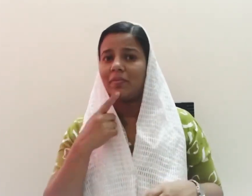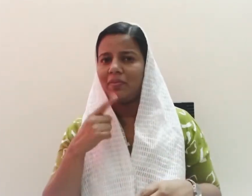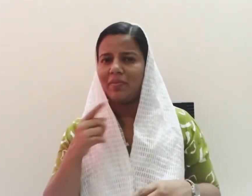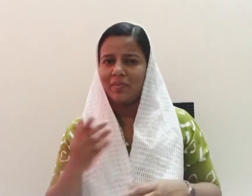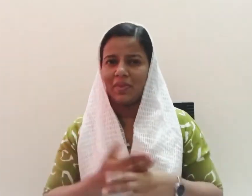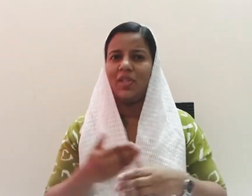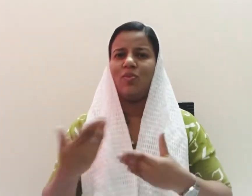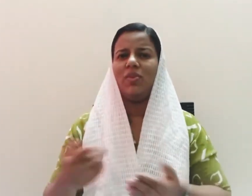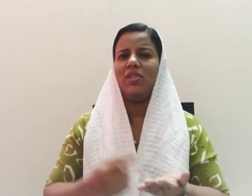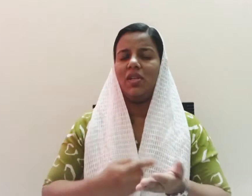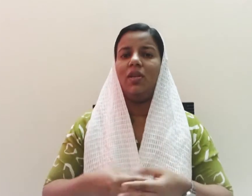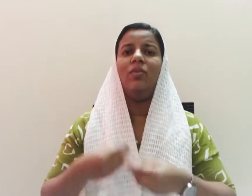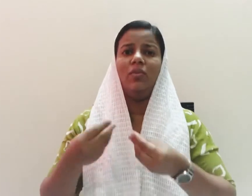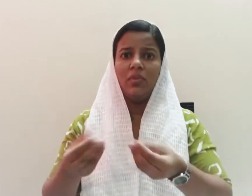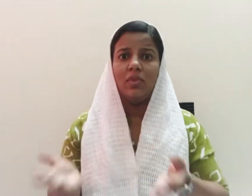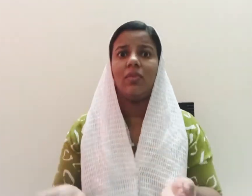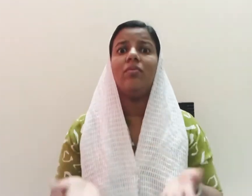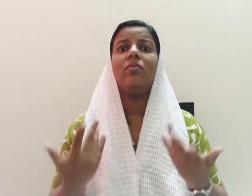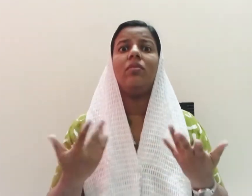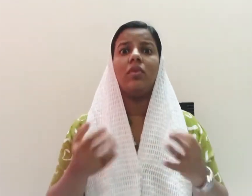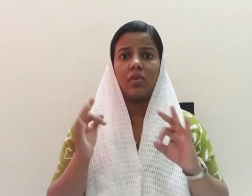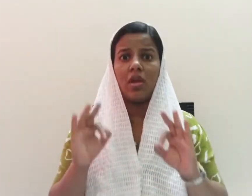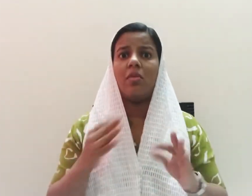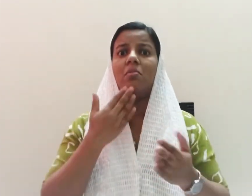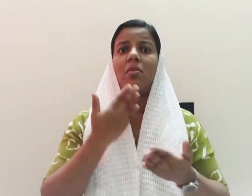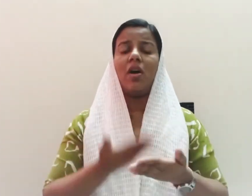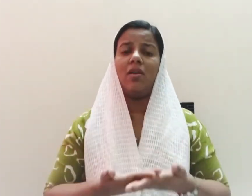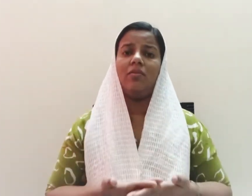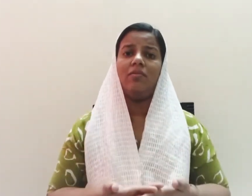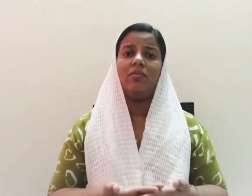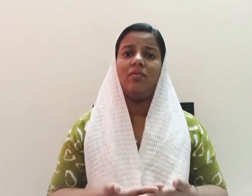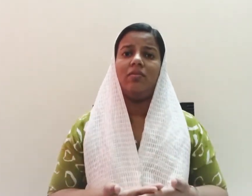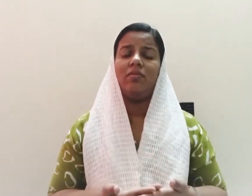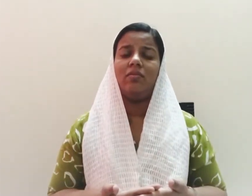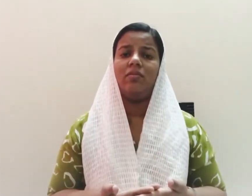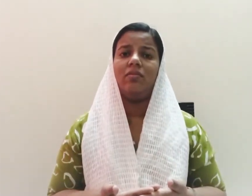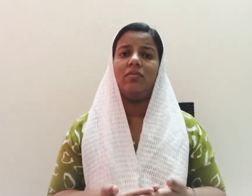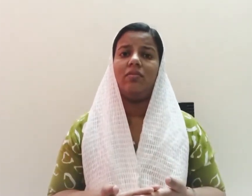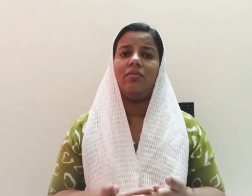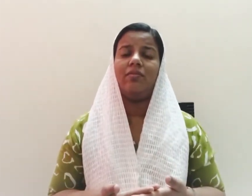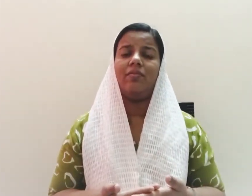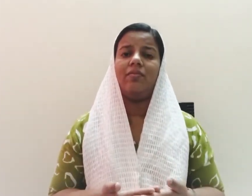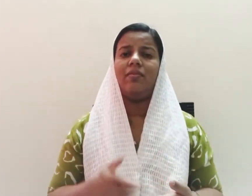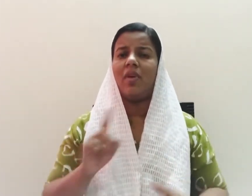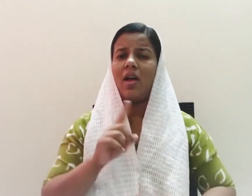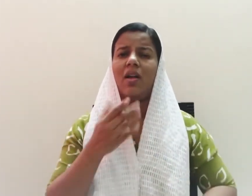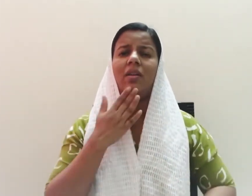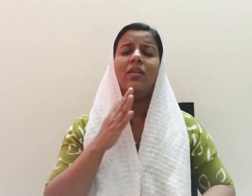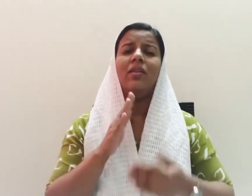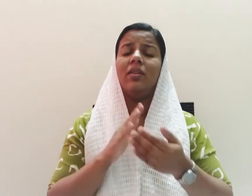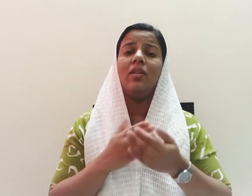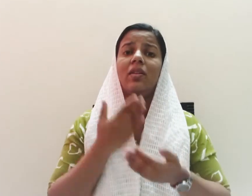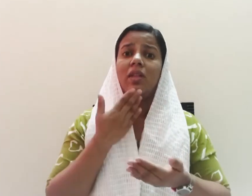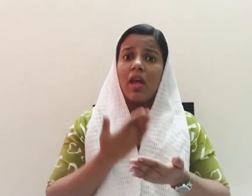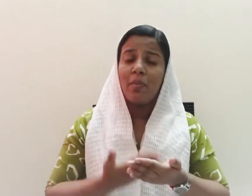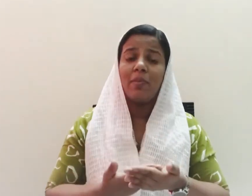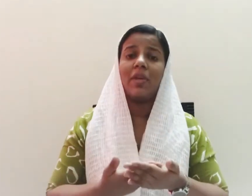മറ്റുള്ളവരോട് പറഞ്ഞിട്ട് അവർക്കൊരു സഹായം എത്തിച്ചു കൊടുത്താൽ അത് നന്മയാണ്. അപ്പോൾ ഒരുത്തന് തിന്മയ്ക്ക് നന്മയ്ക്ക് പകരം